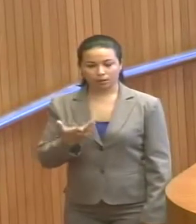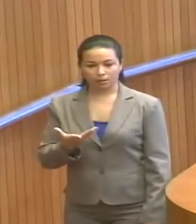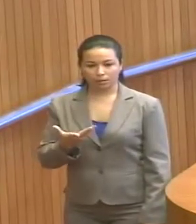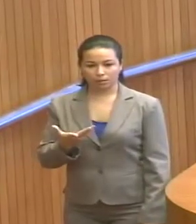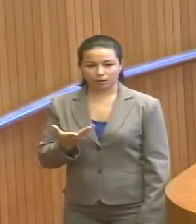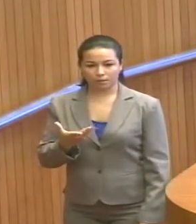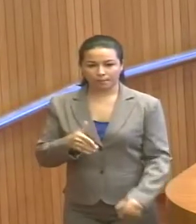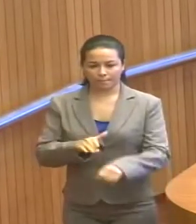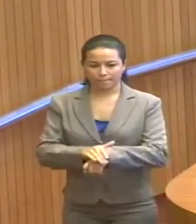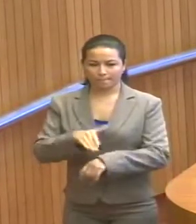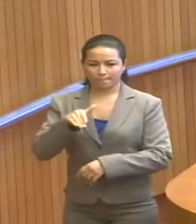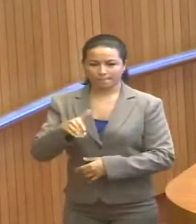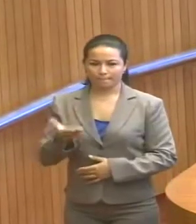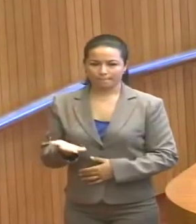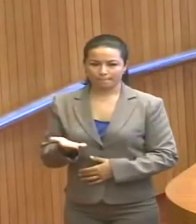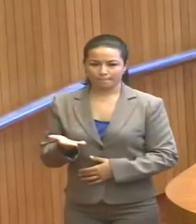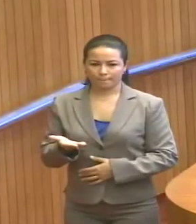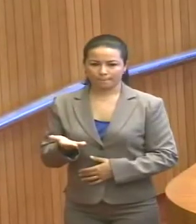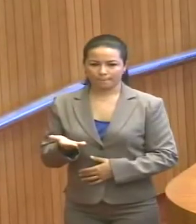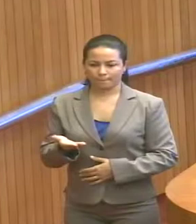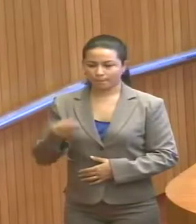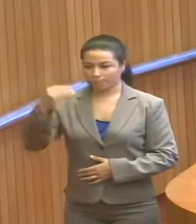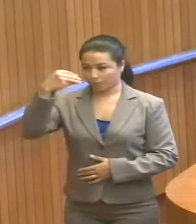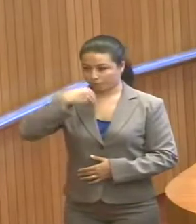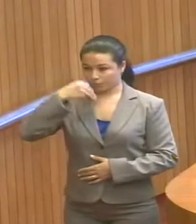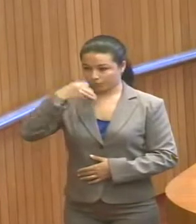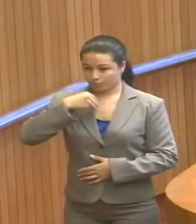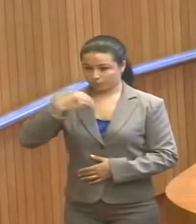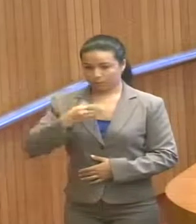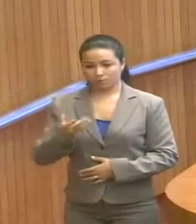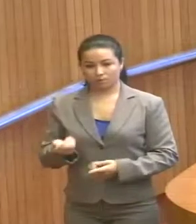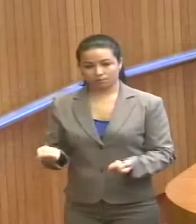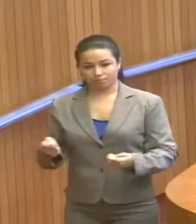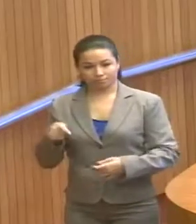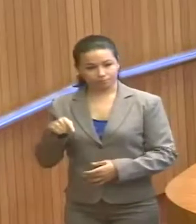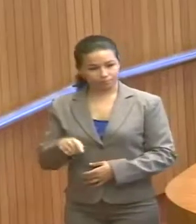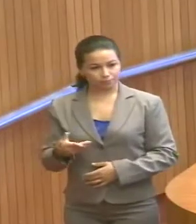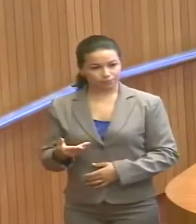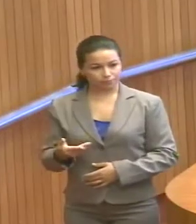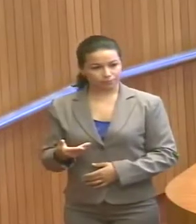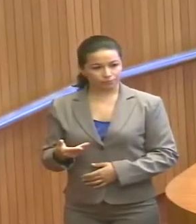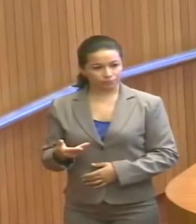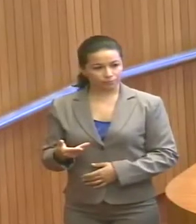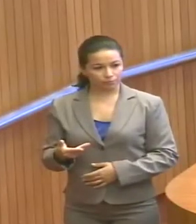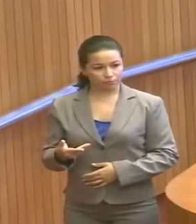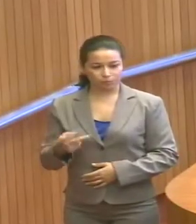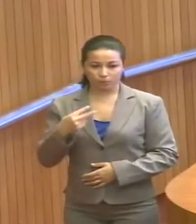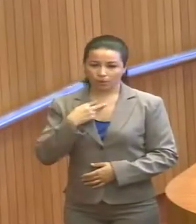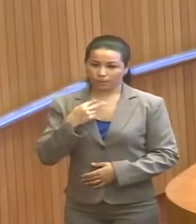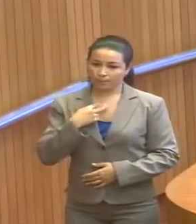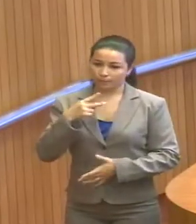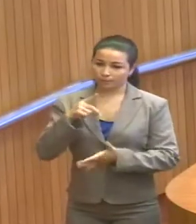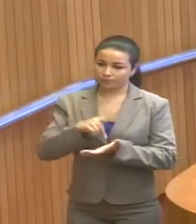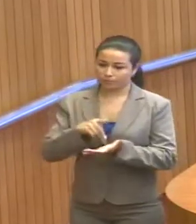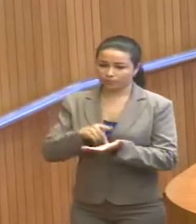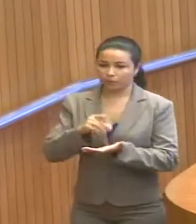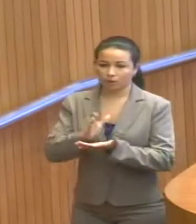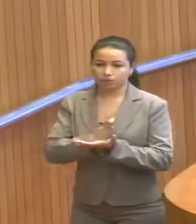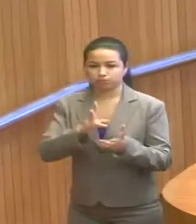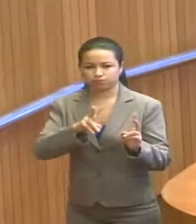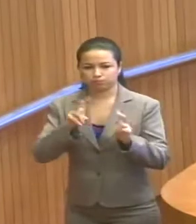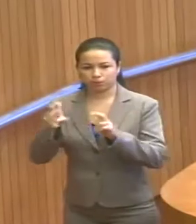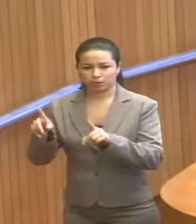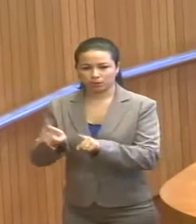de muito maior fragilidade, vulnerabilidade, não pôde, na verdade, algumas